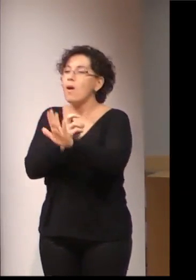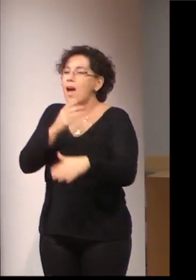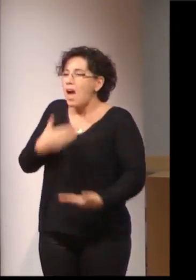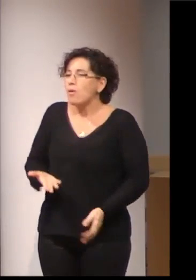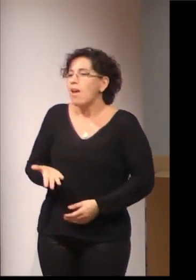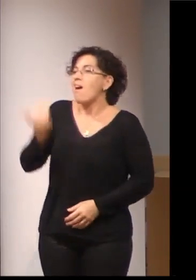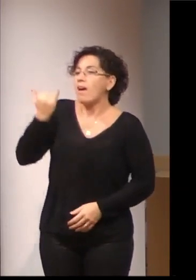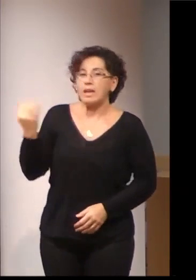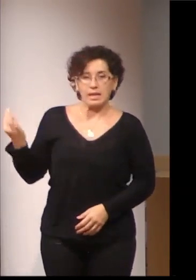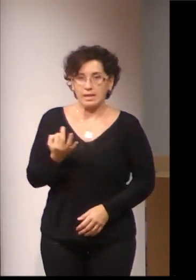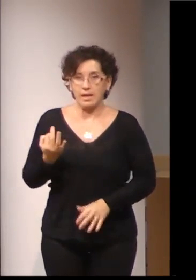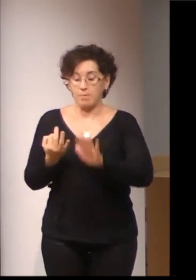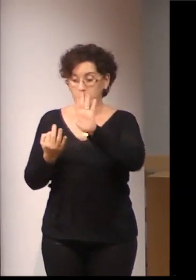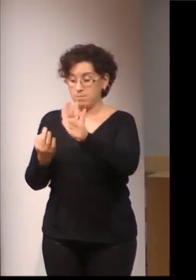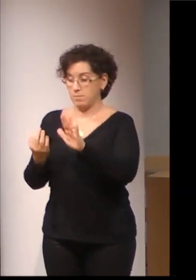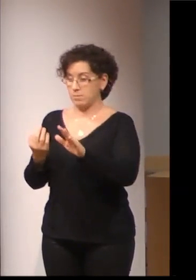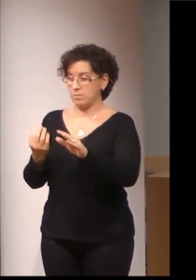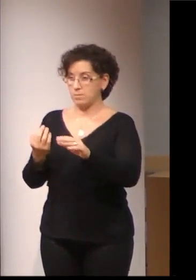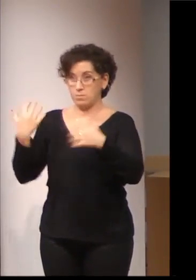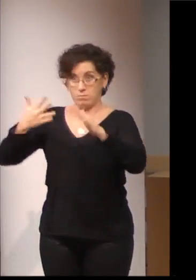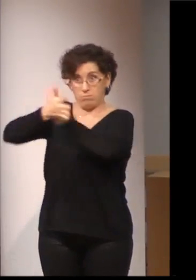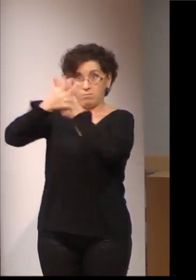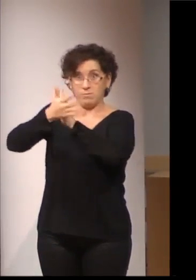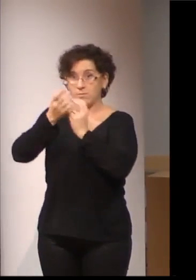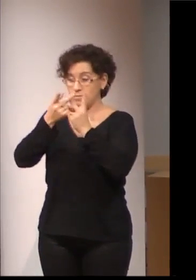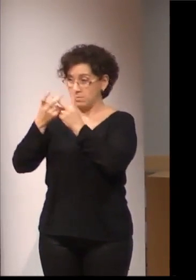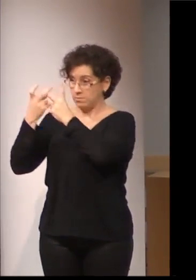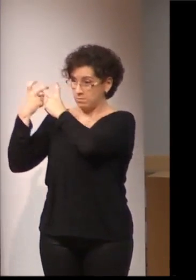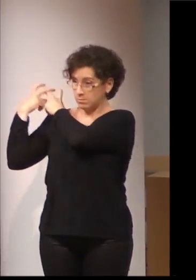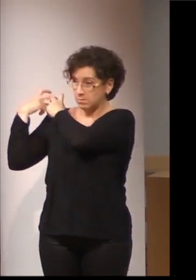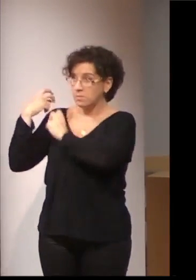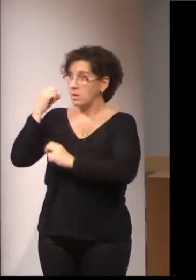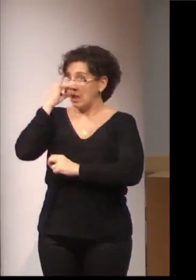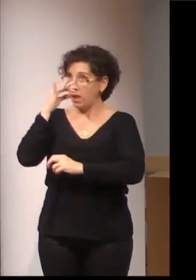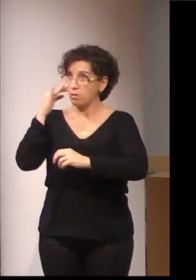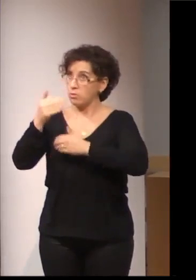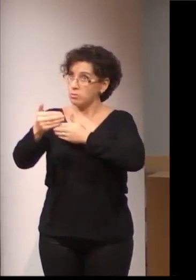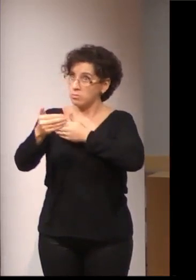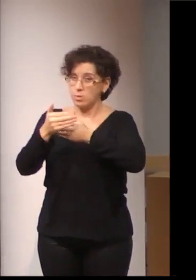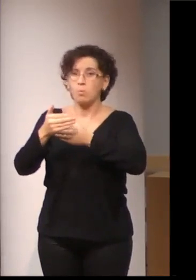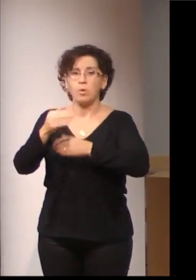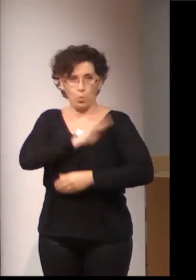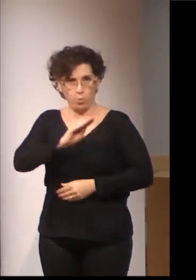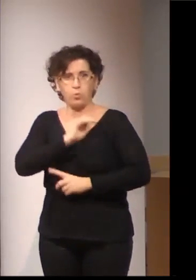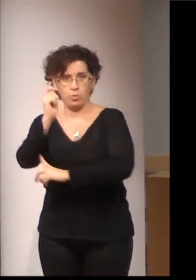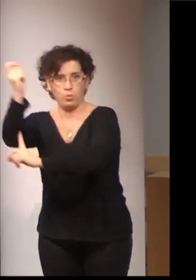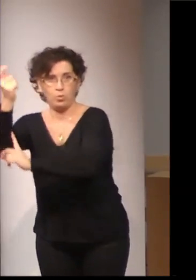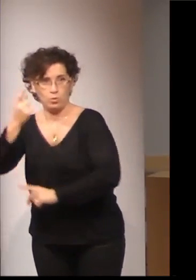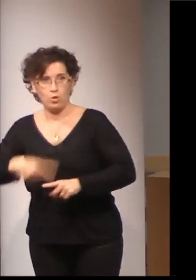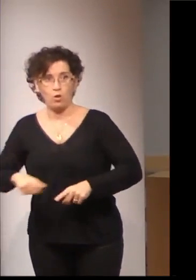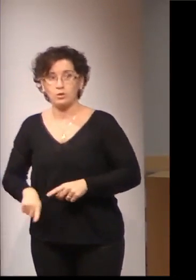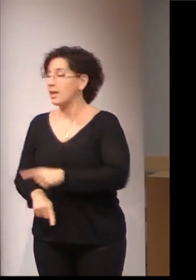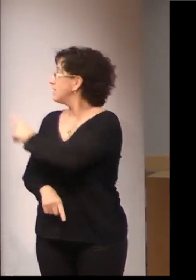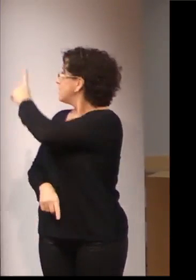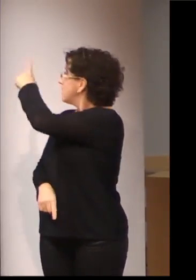Pues yo creo que si echamos la vista atrás, en muy poquitos años se han conseguido muchísimas cuestiones. He puesto ahí, si veis,